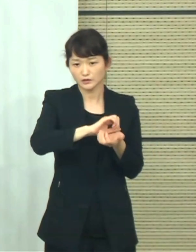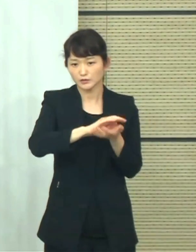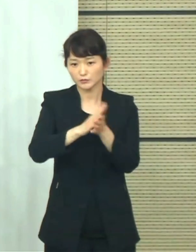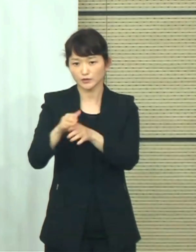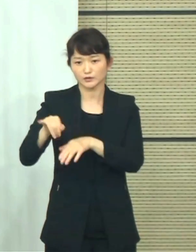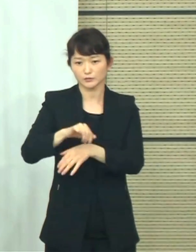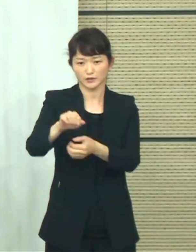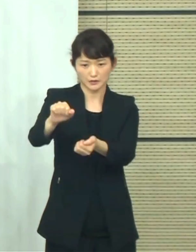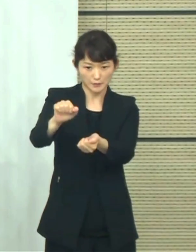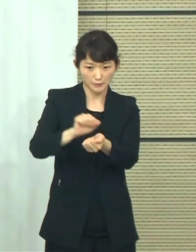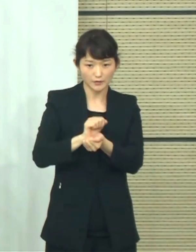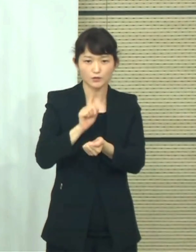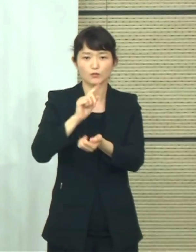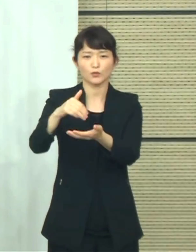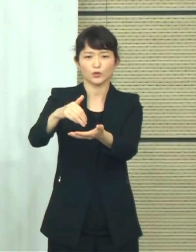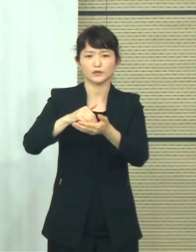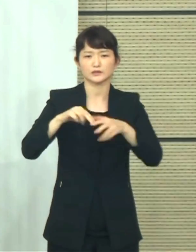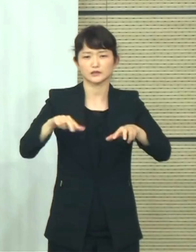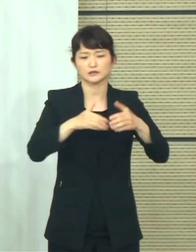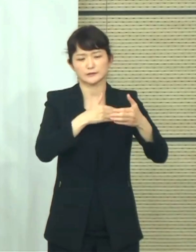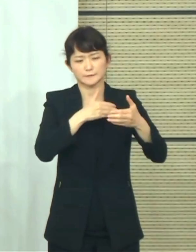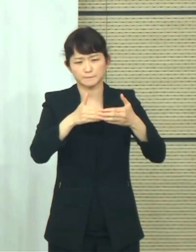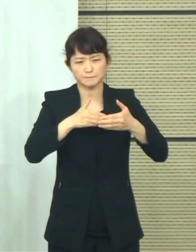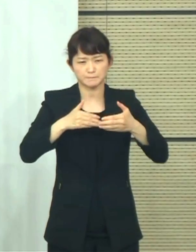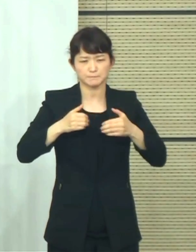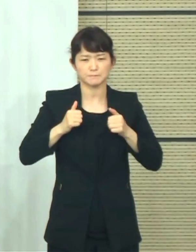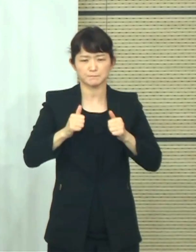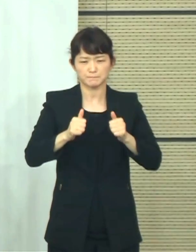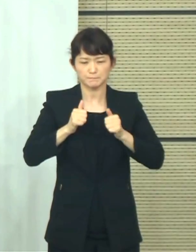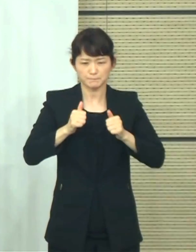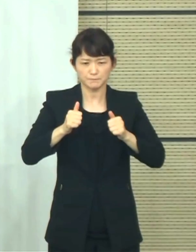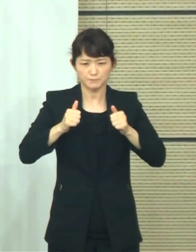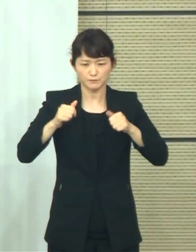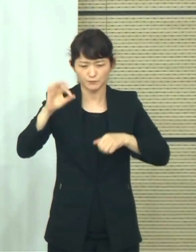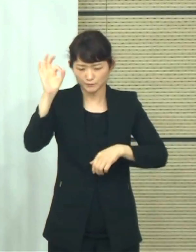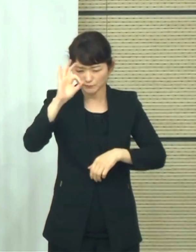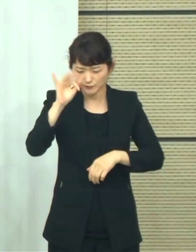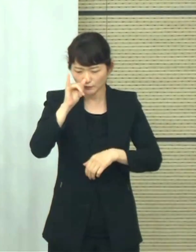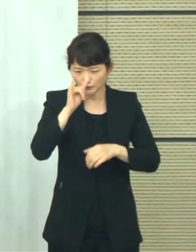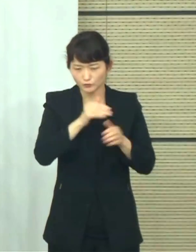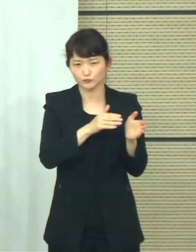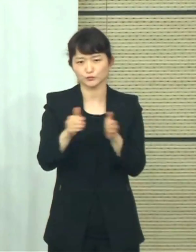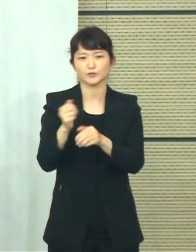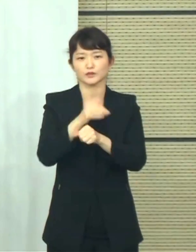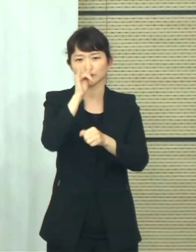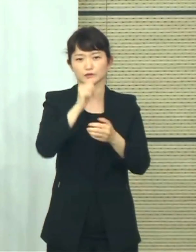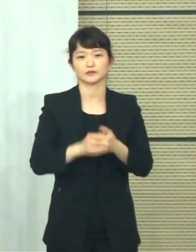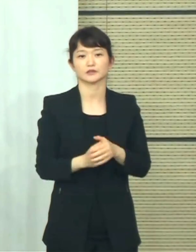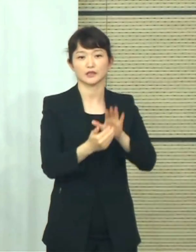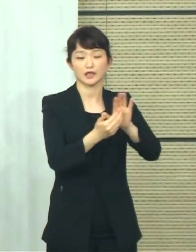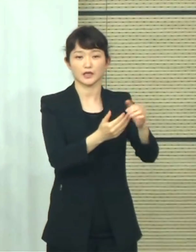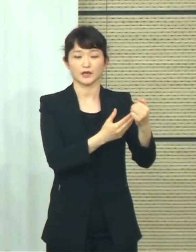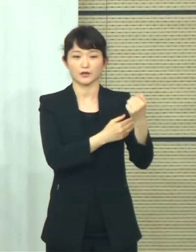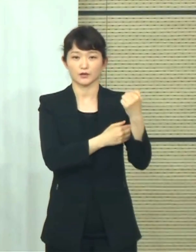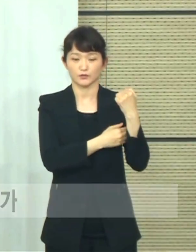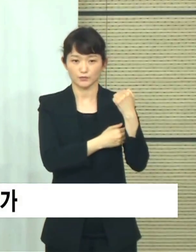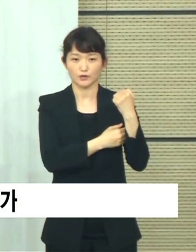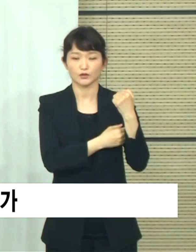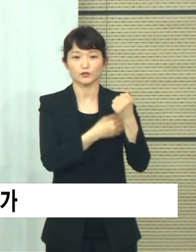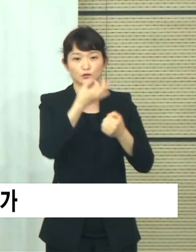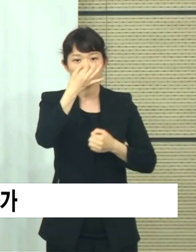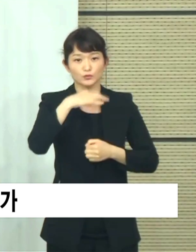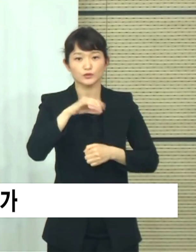현재 긴장감 속에 대응에 매진하고 있습니다. 최근 예방접종의 효과로 코로나19